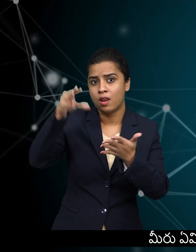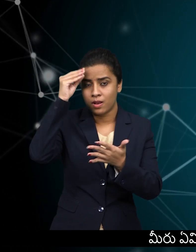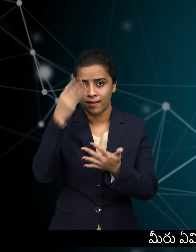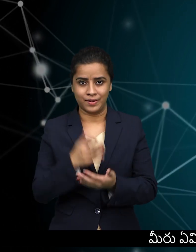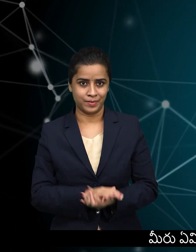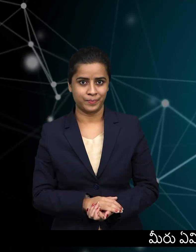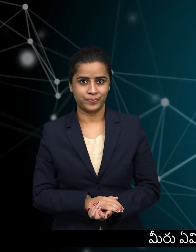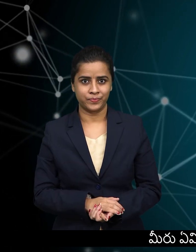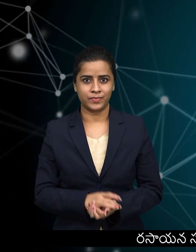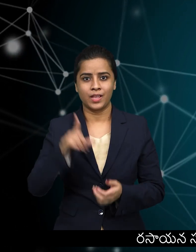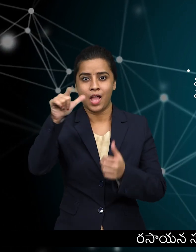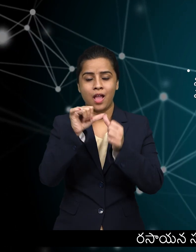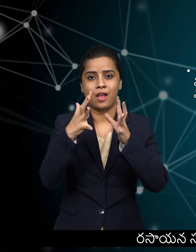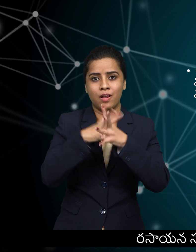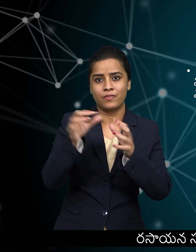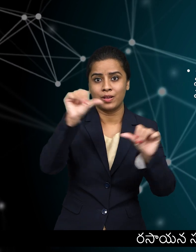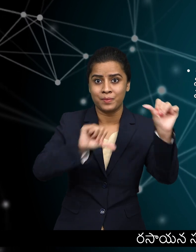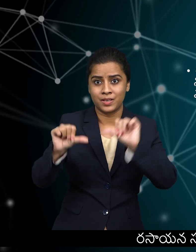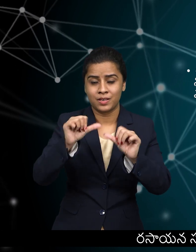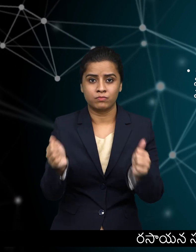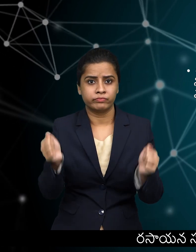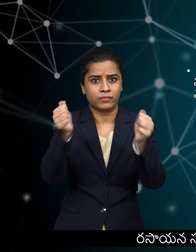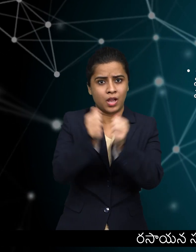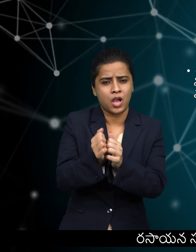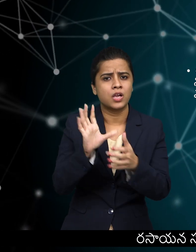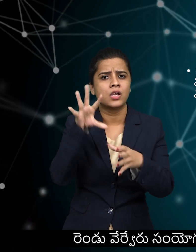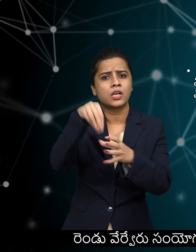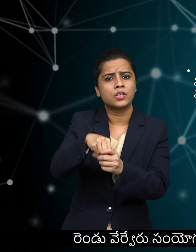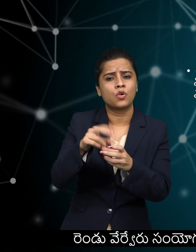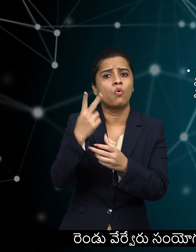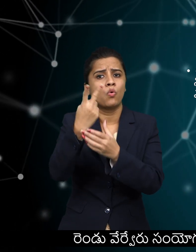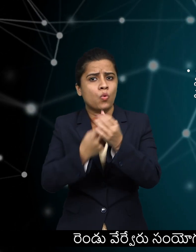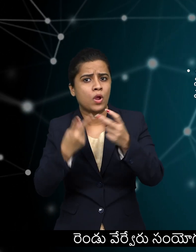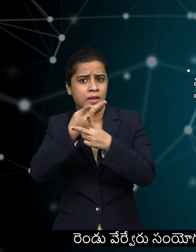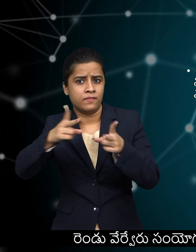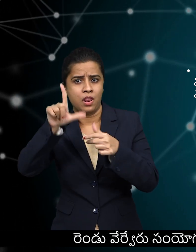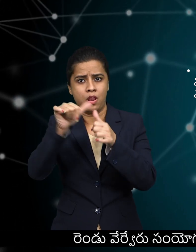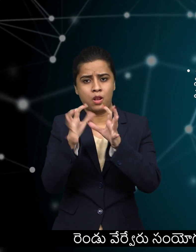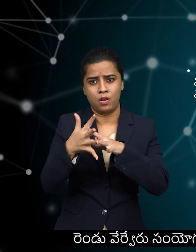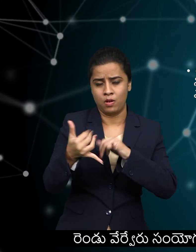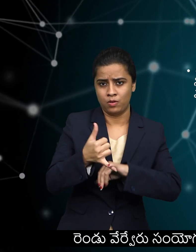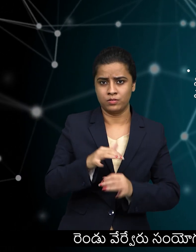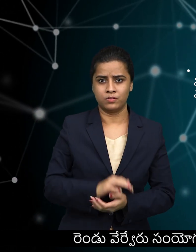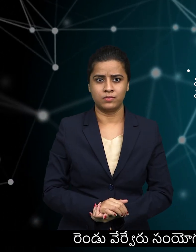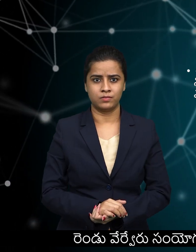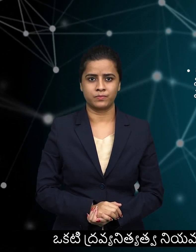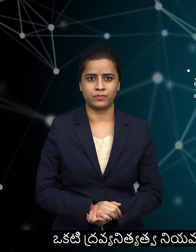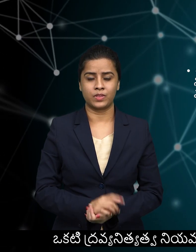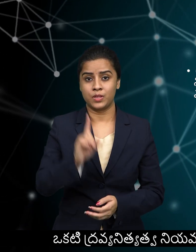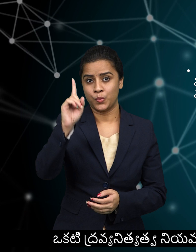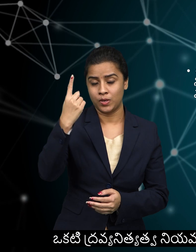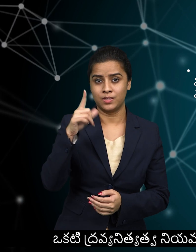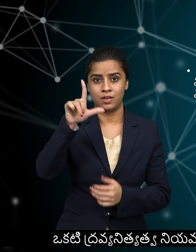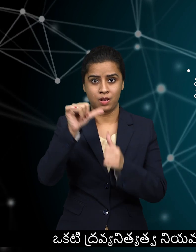మీరు ఏం నేర్చుకున్నారు? రసాయన సంయోగ నియమాలు 2 వేర్వేరు సంయోగ నియమాలను కలిగి ఉంటుంది.